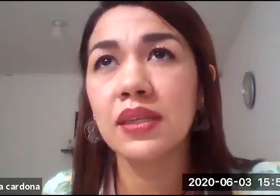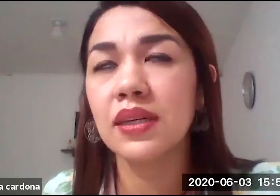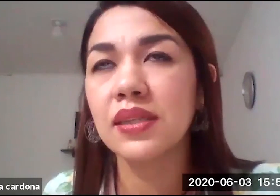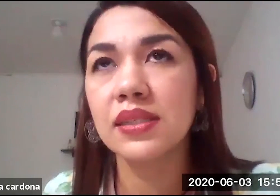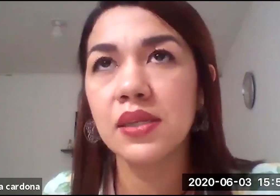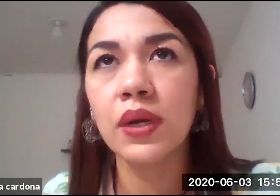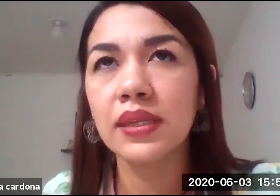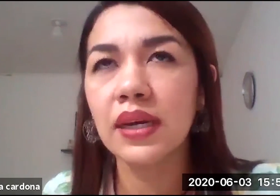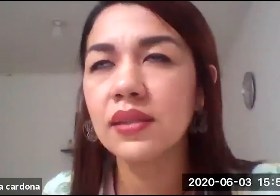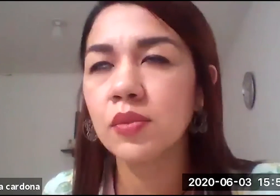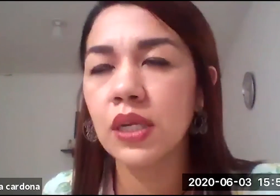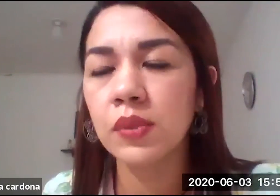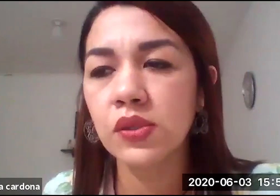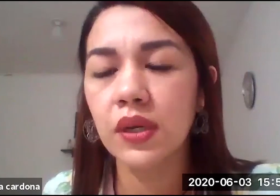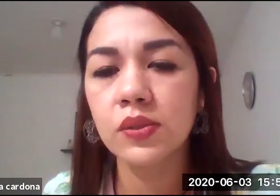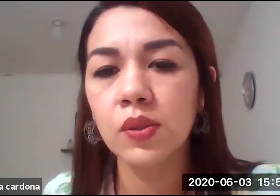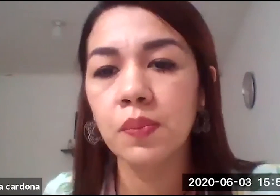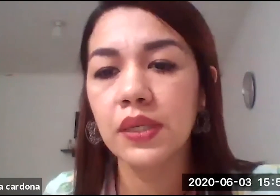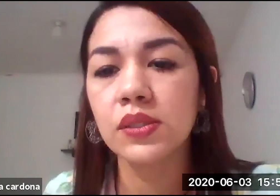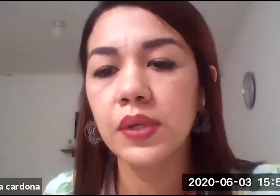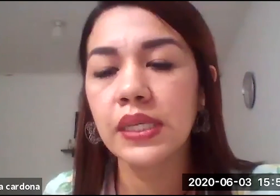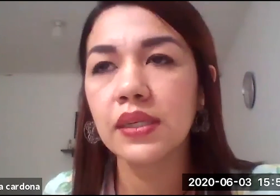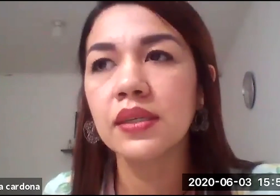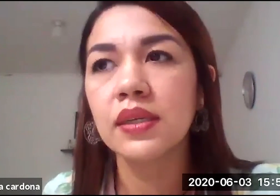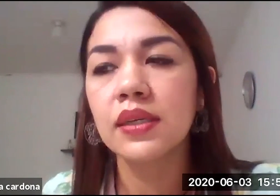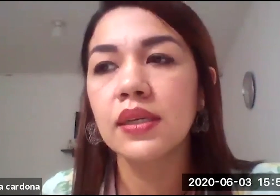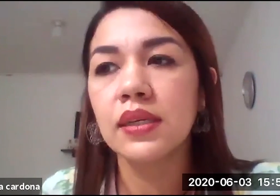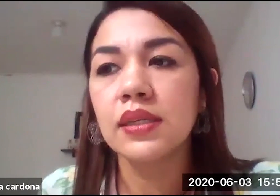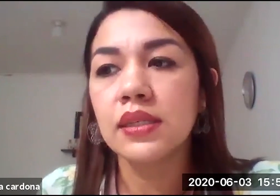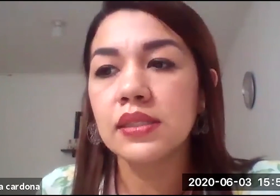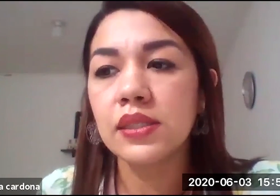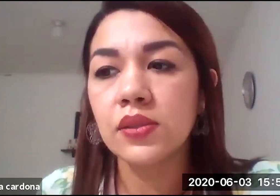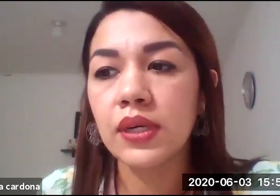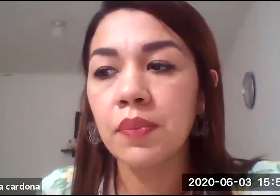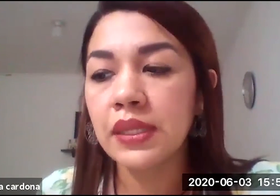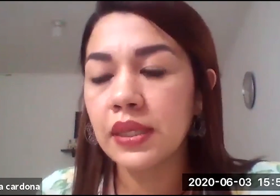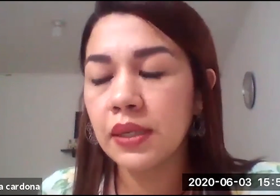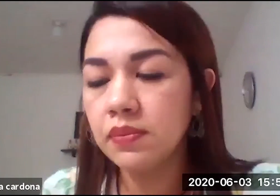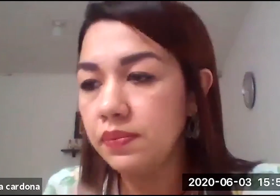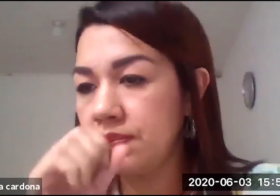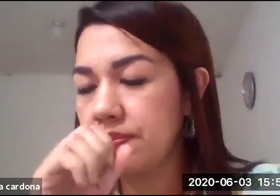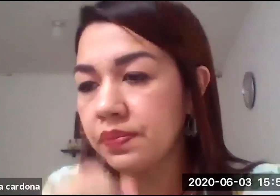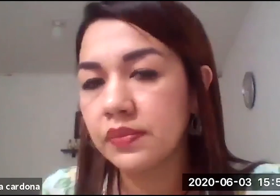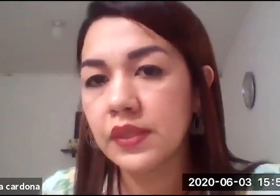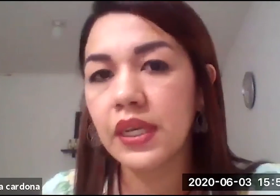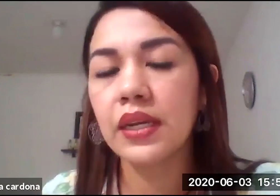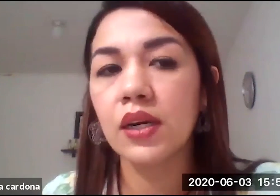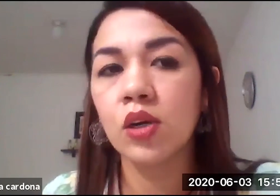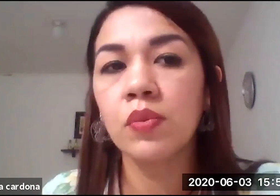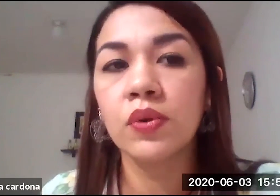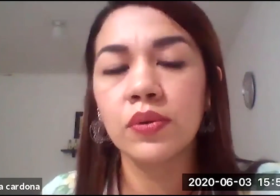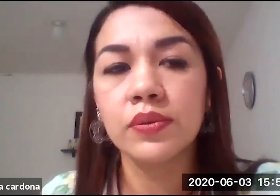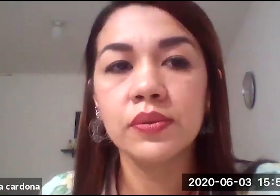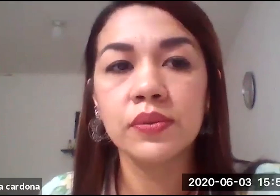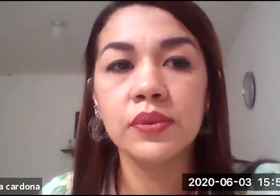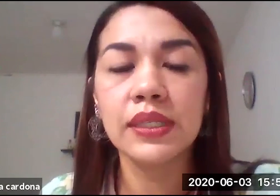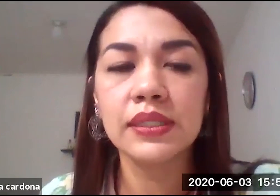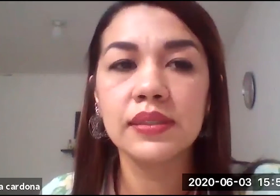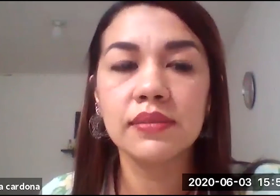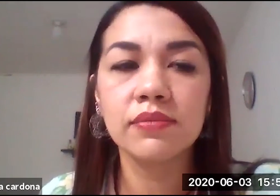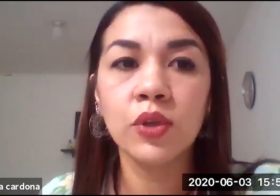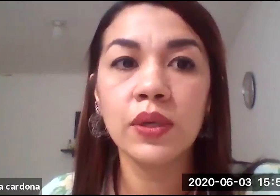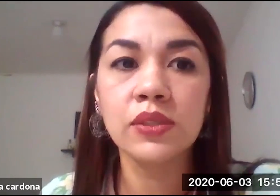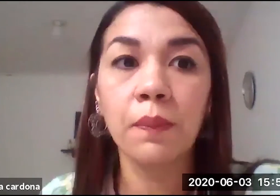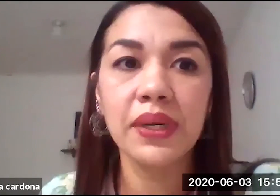las prácticas de desigualdad, como ya lo mencionaron los compañeros ahorita, sino realmente generar como